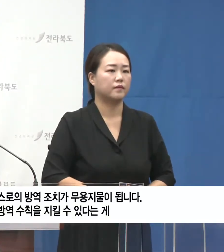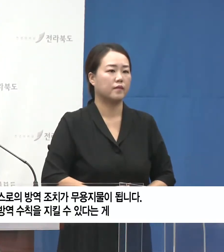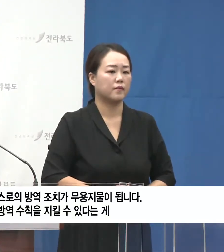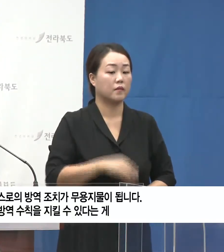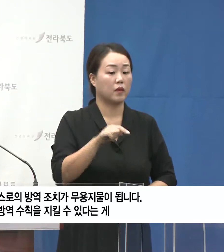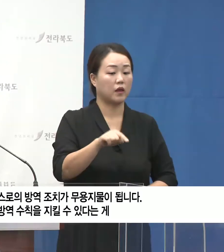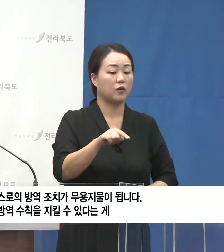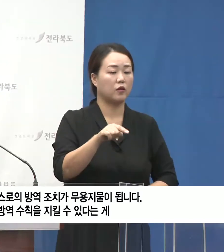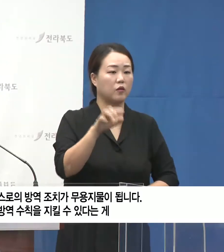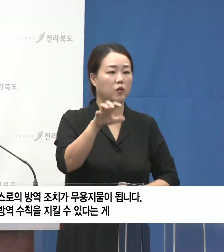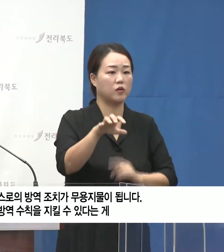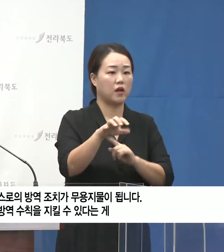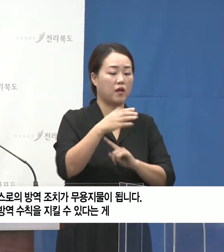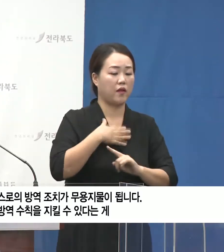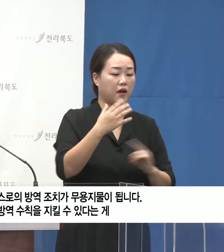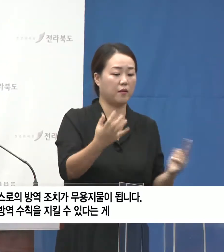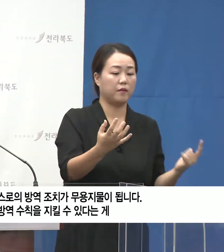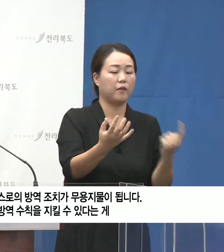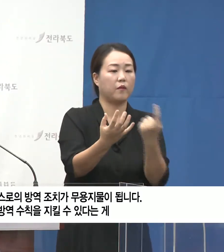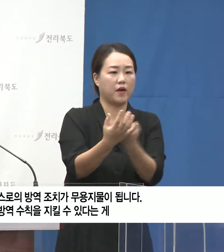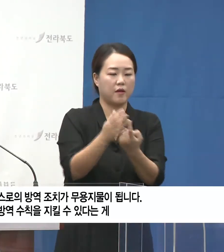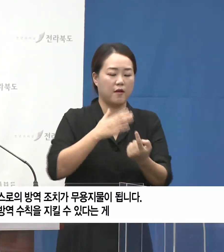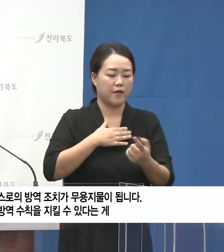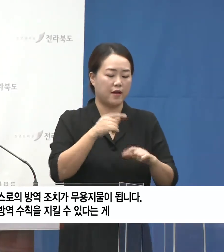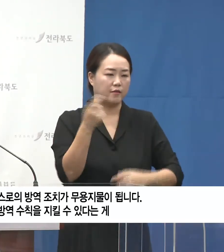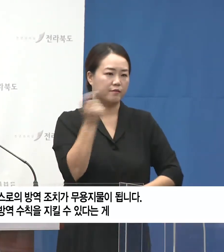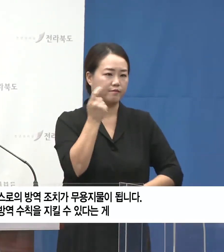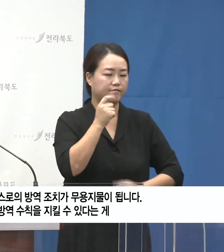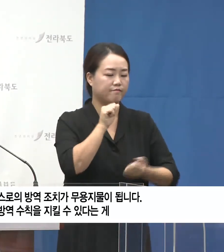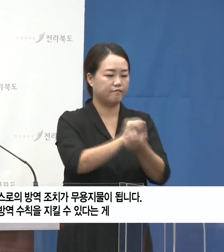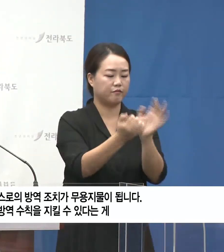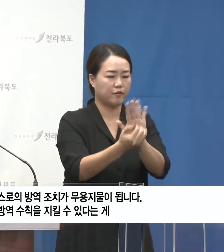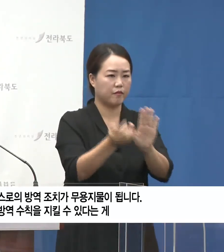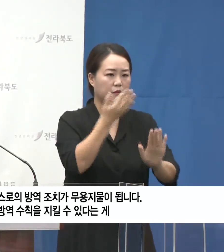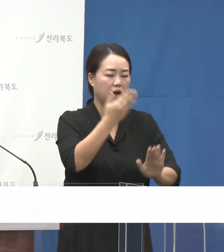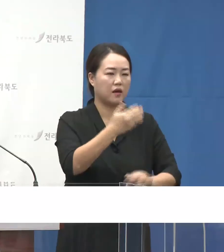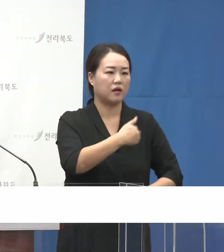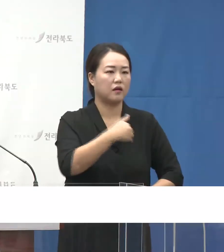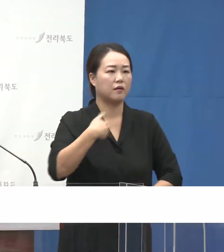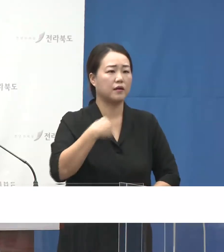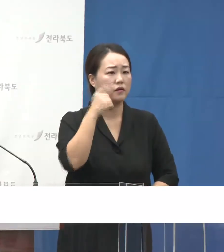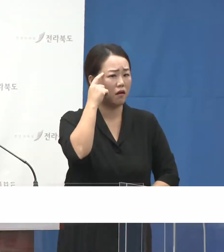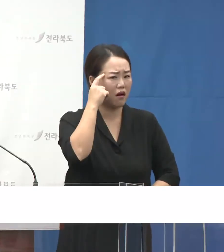그런 곳에 가서 이렇게 방역수칙을 지킬 수 있다고 하는 게 사실